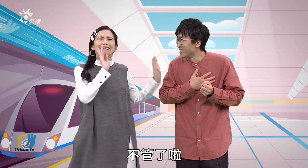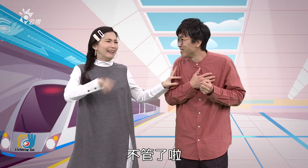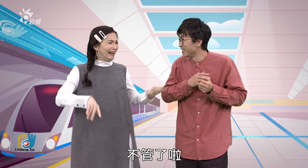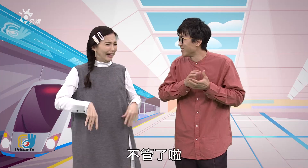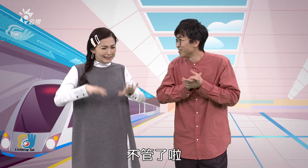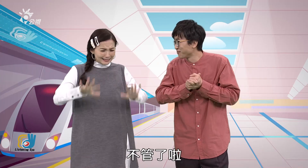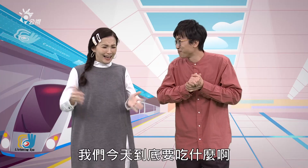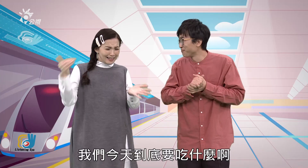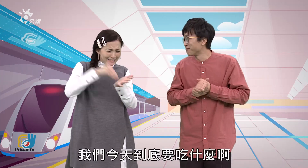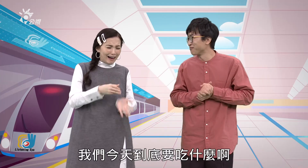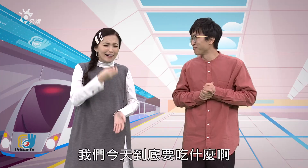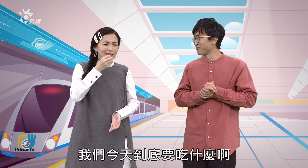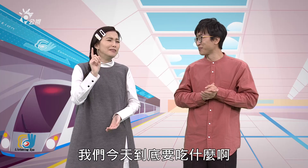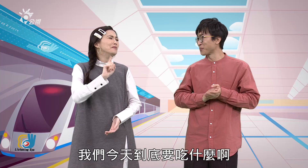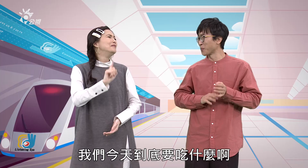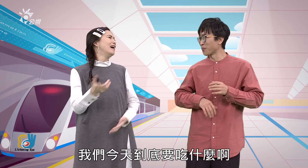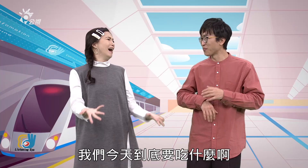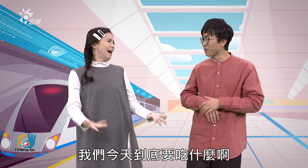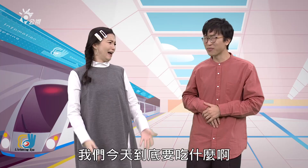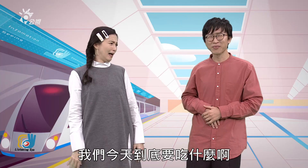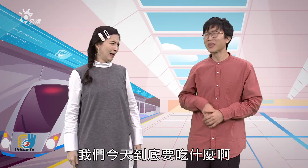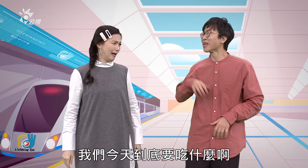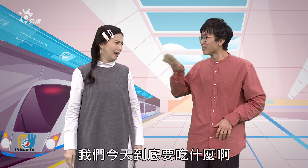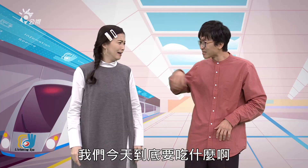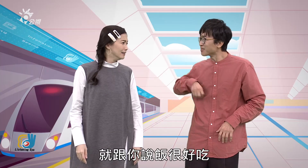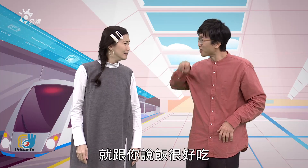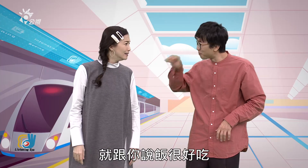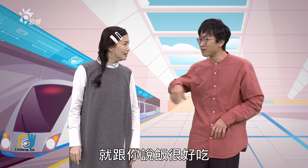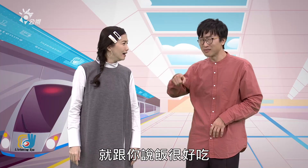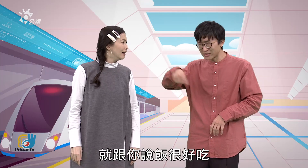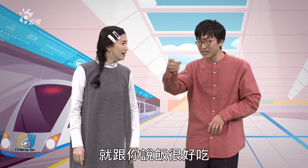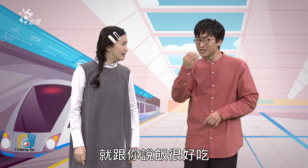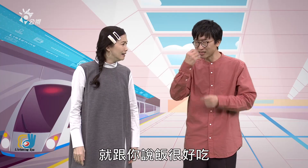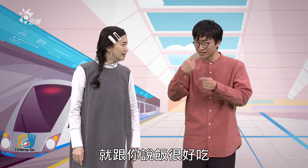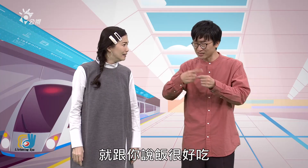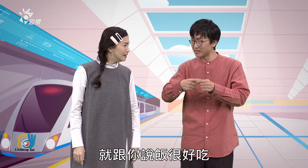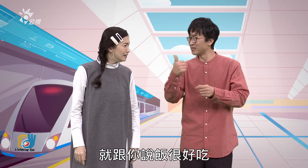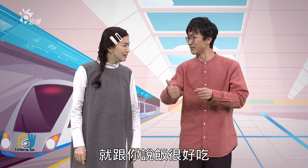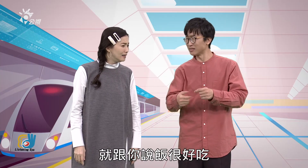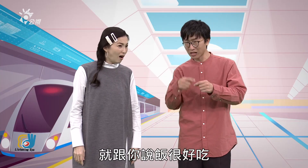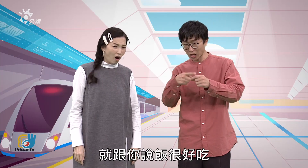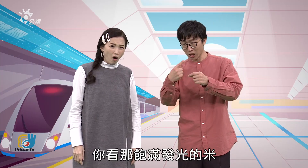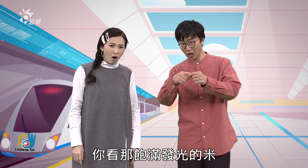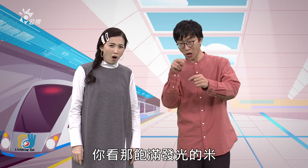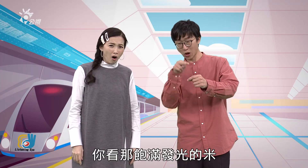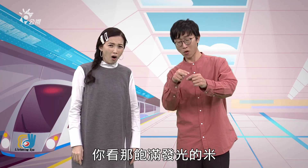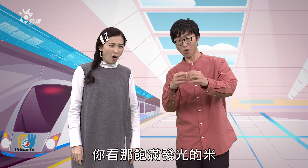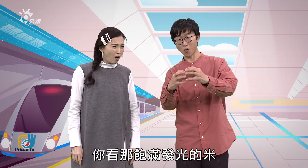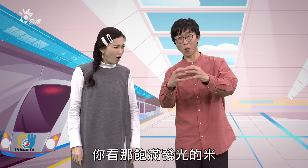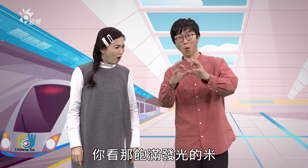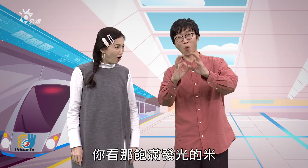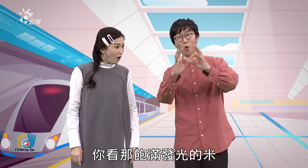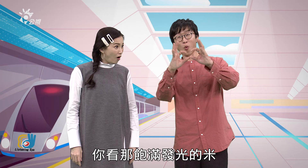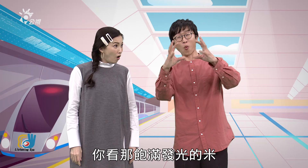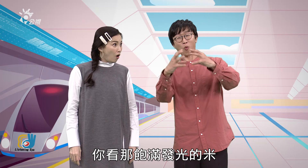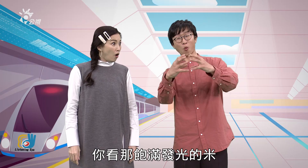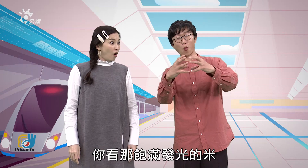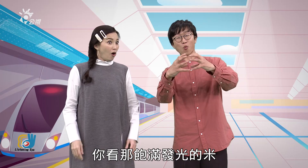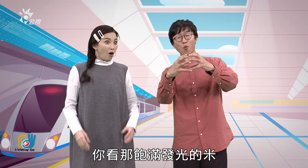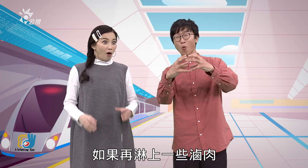不管了啦，我们今天到底要吃什么啊？ 哎呀，就跟你说，饭很好吃。你看那饱满发光的米啊，